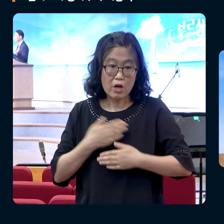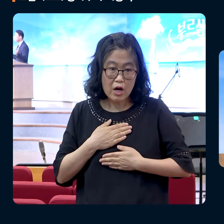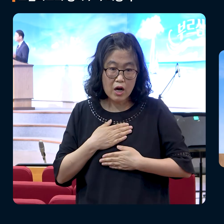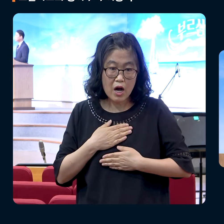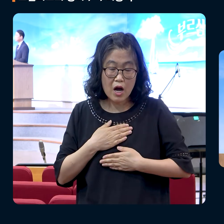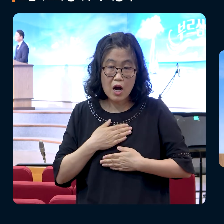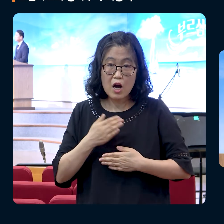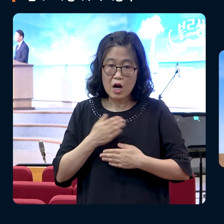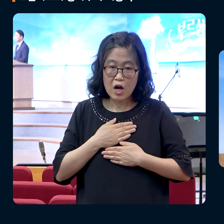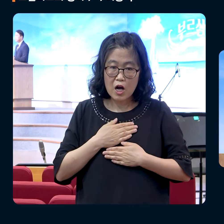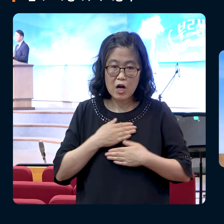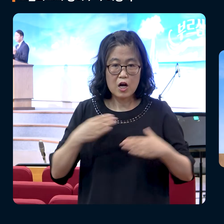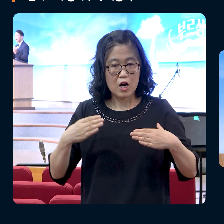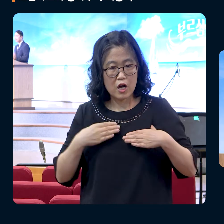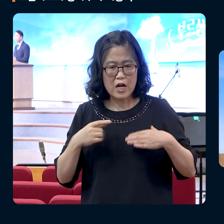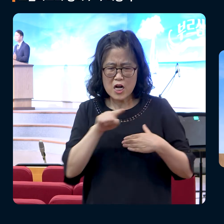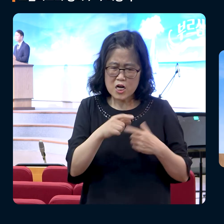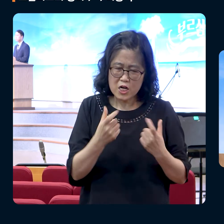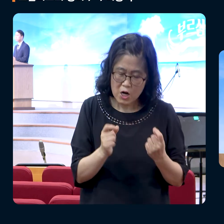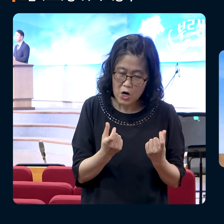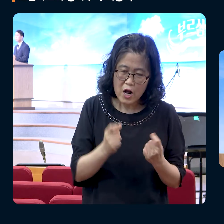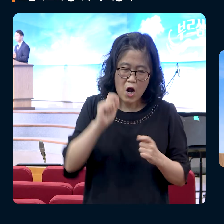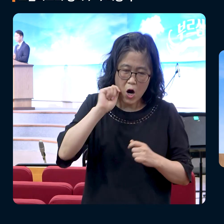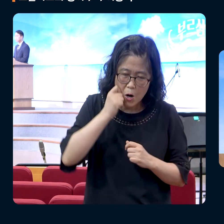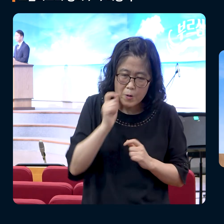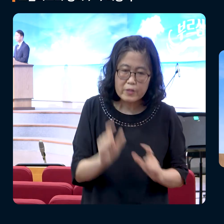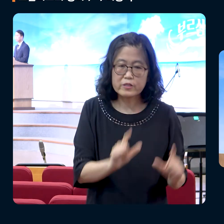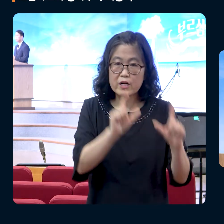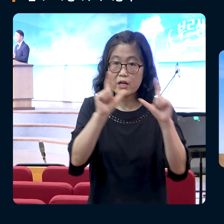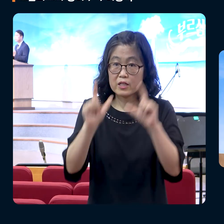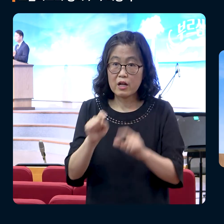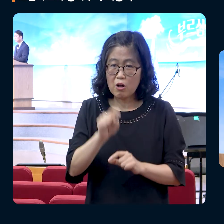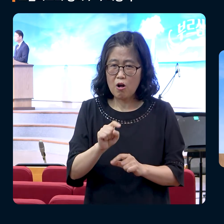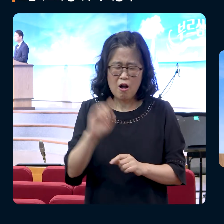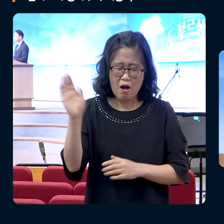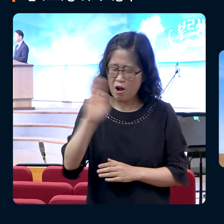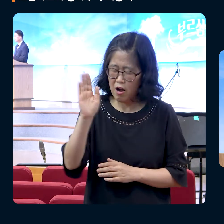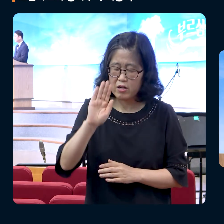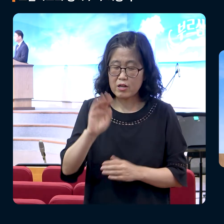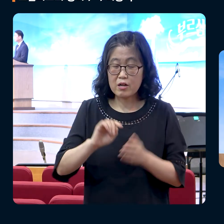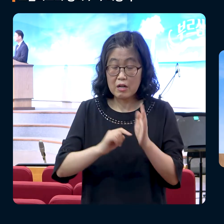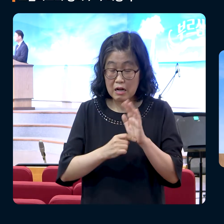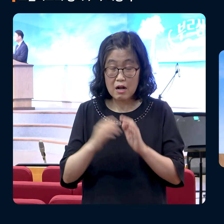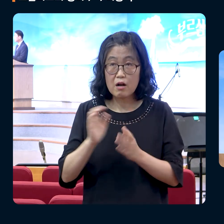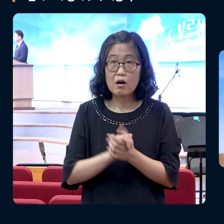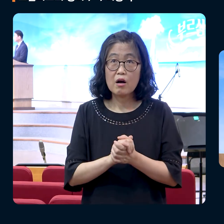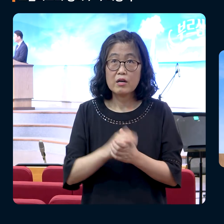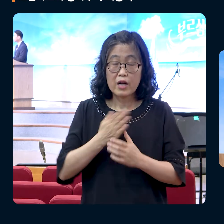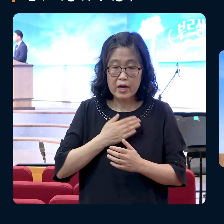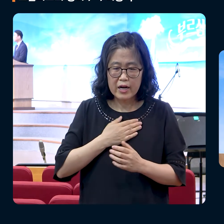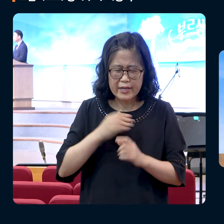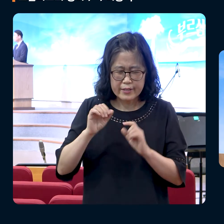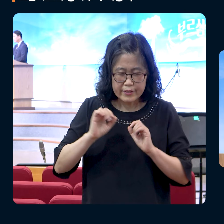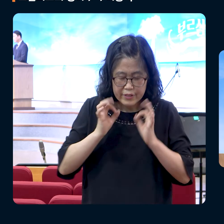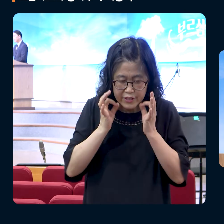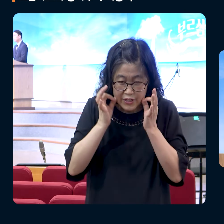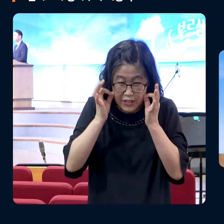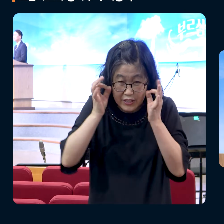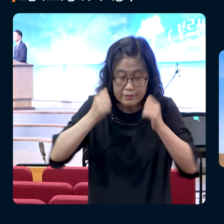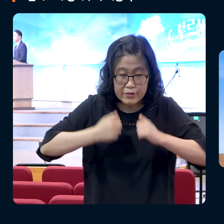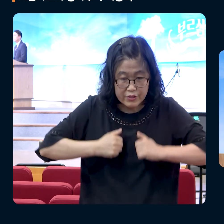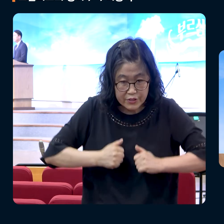살았다 강구하는 게 아니라 그의 하루하루를 정직함과 성실함으로 살아갔던 그 삶의 점들을